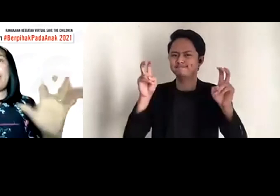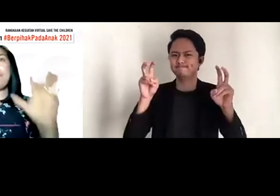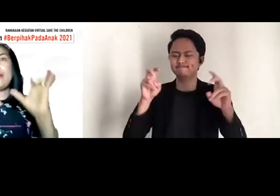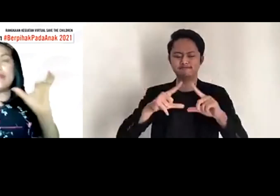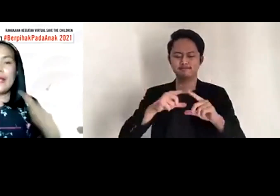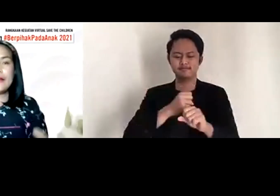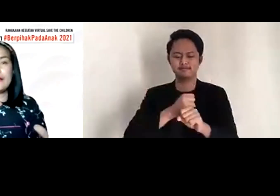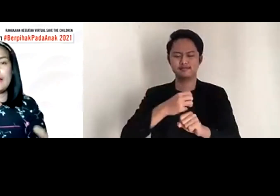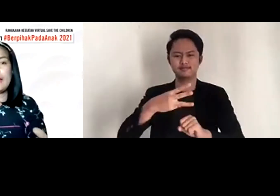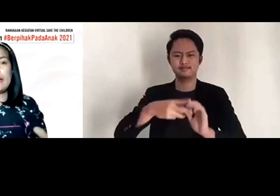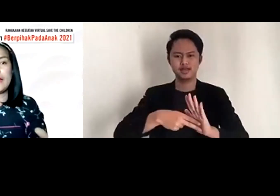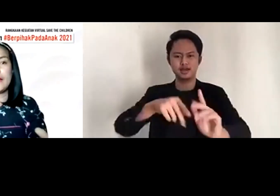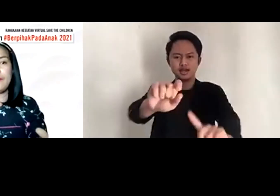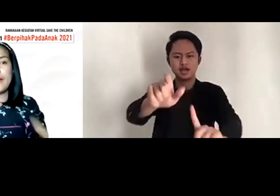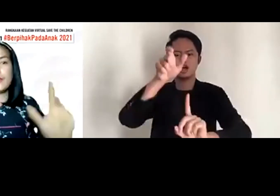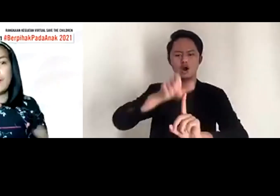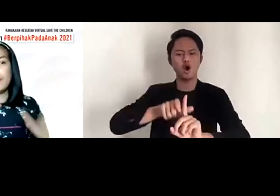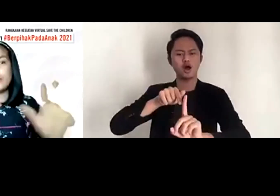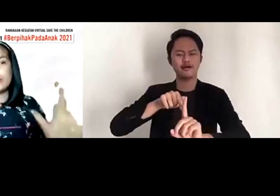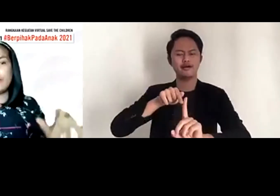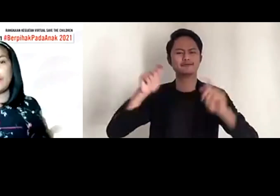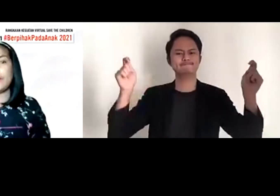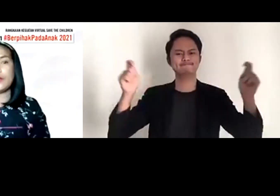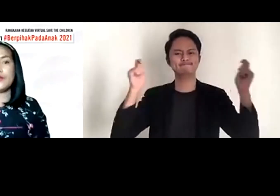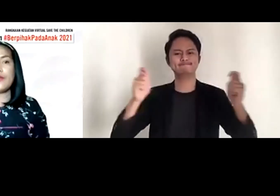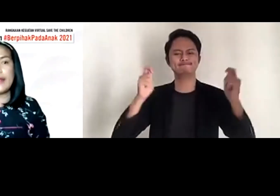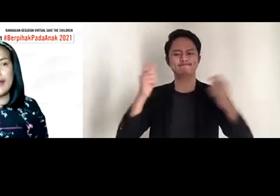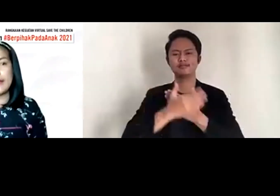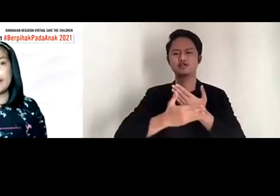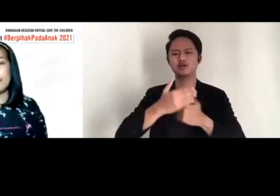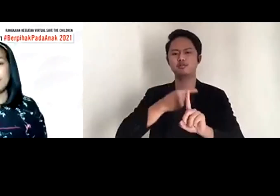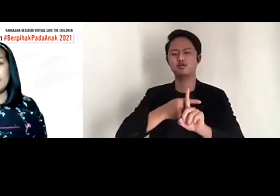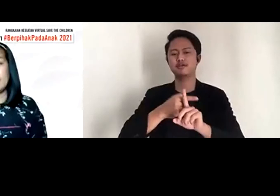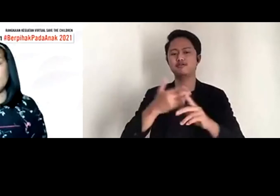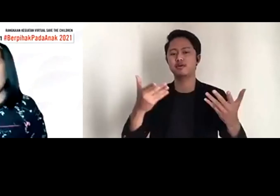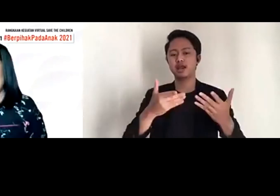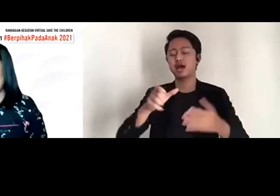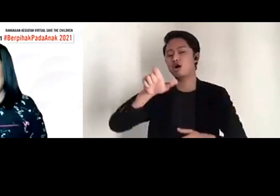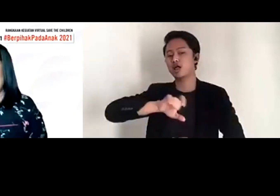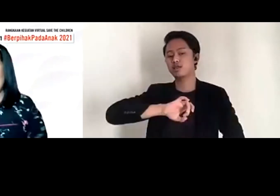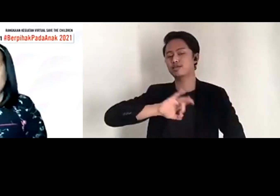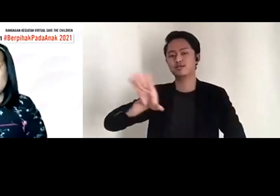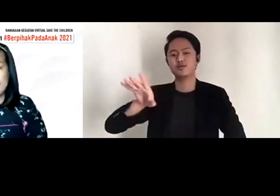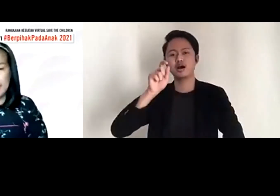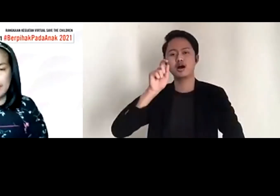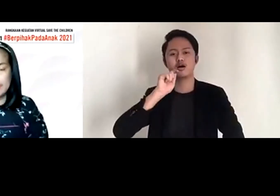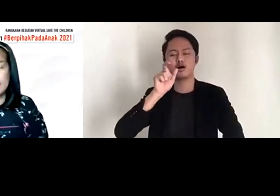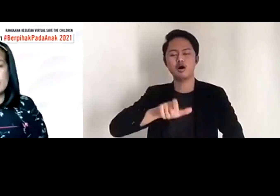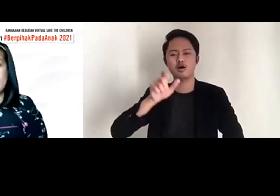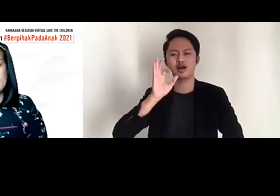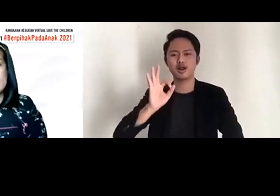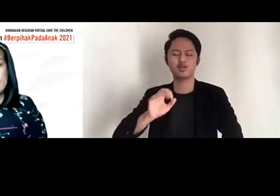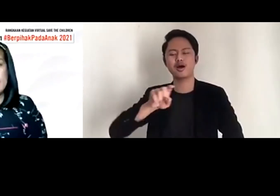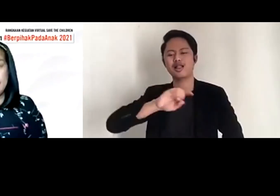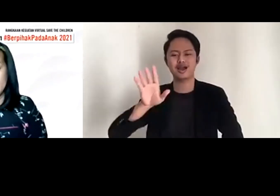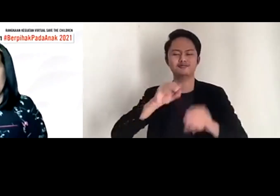mengkampanyekan ini pengasuhan positif kepada orang tua yang lain. Itu yang kami rencanakan bersama